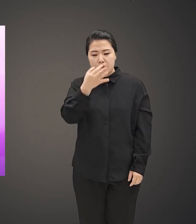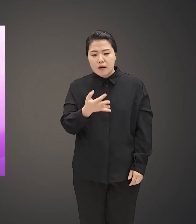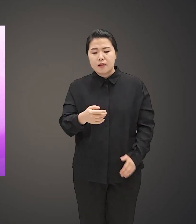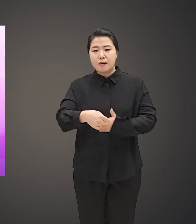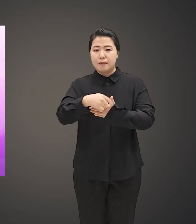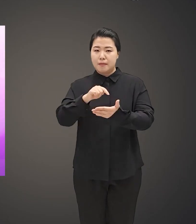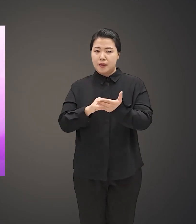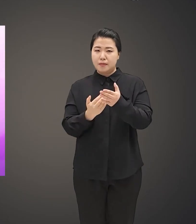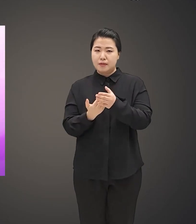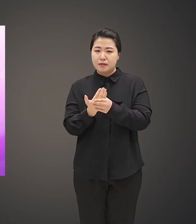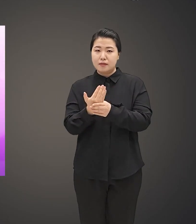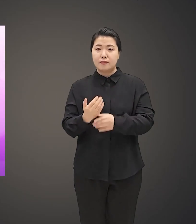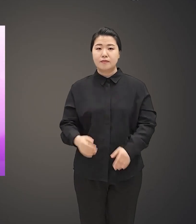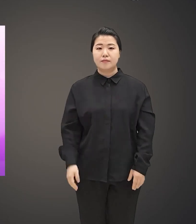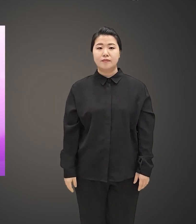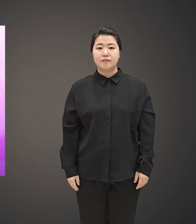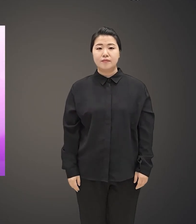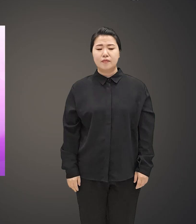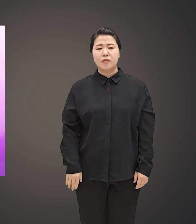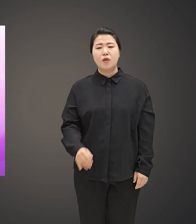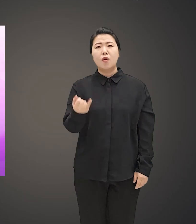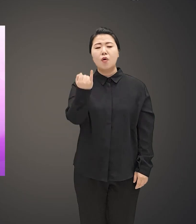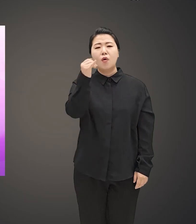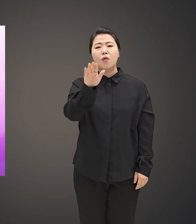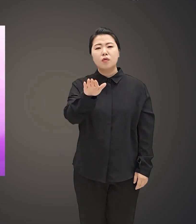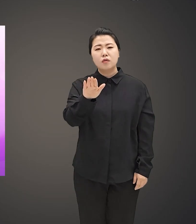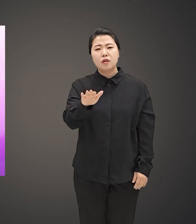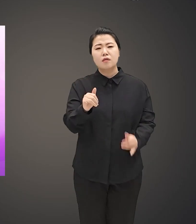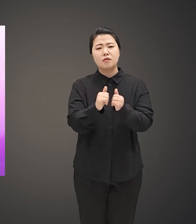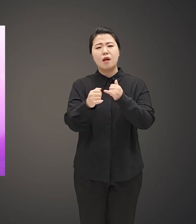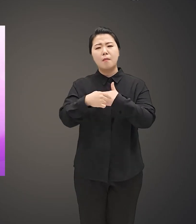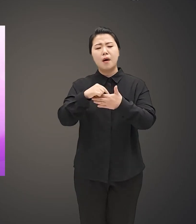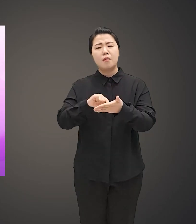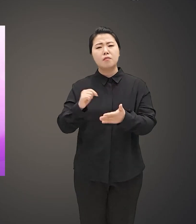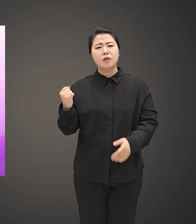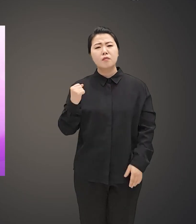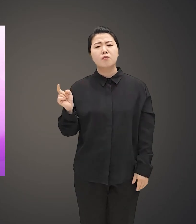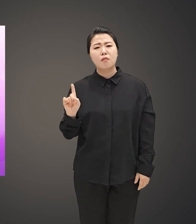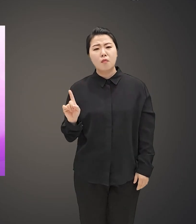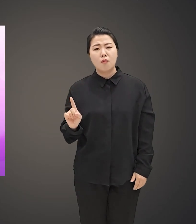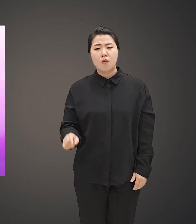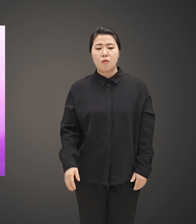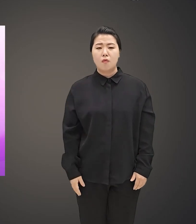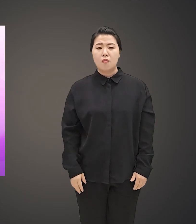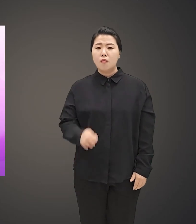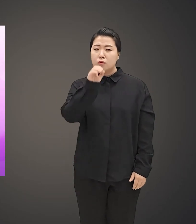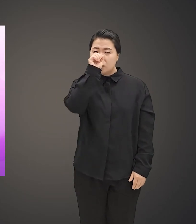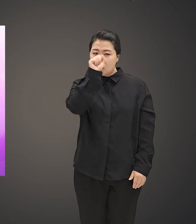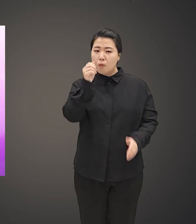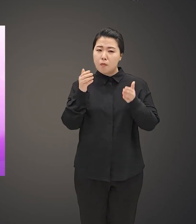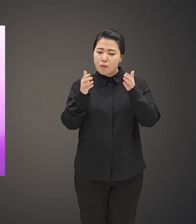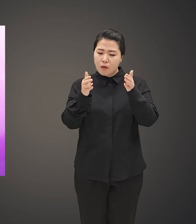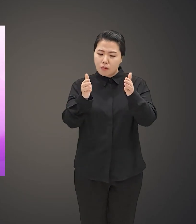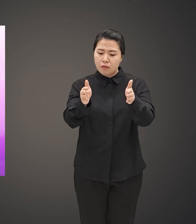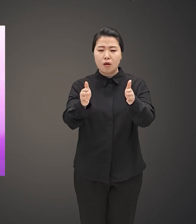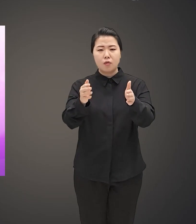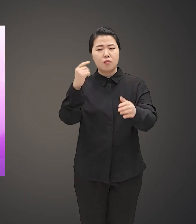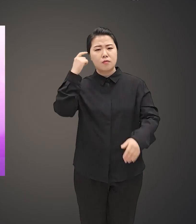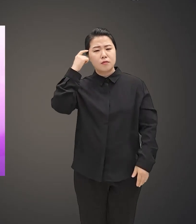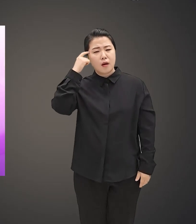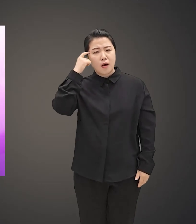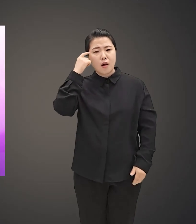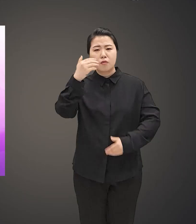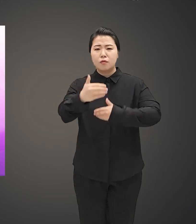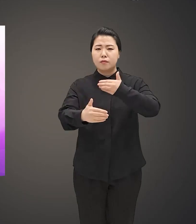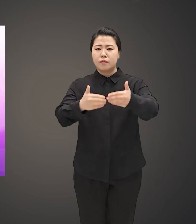생기기도 했다. 언니, 사람의 마음엔 대체 무슨 힘이 있어서 결국엔 자꾸자꾸